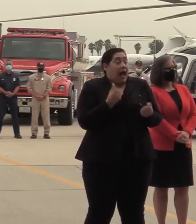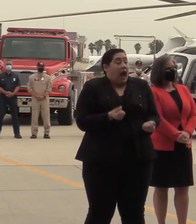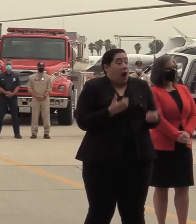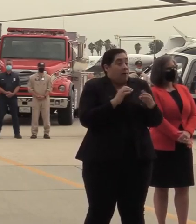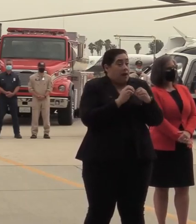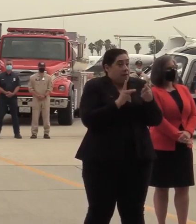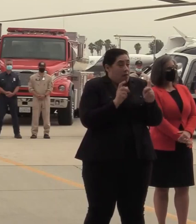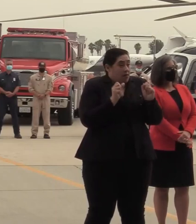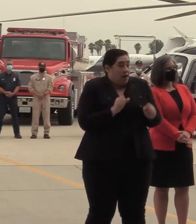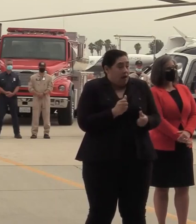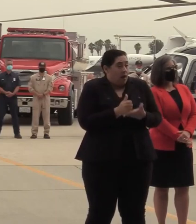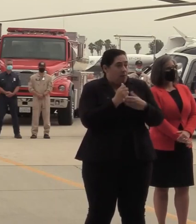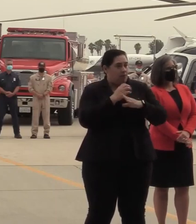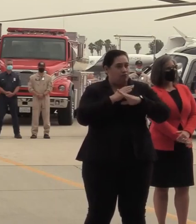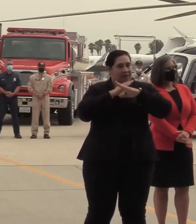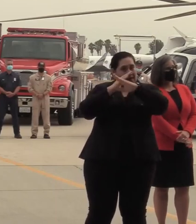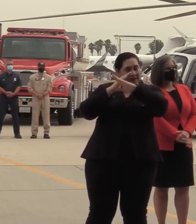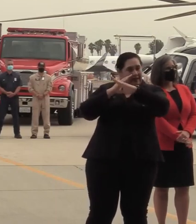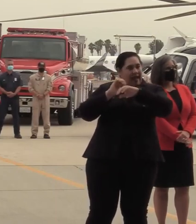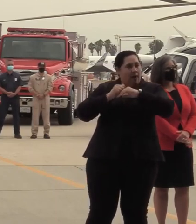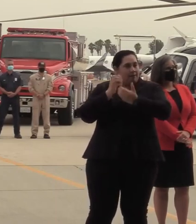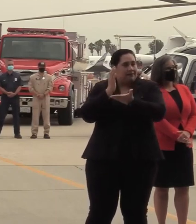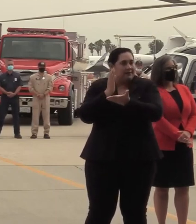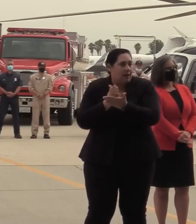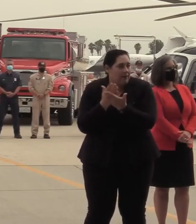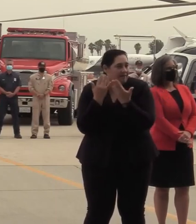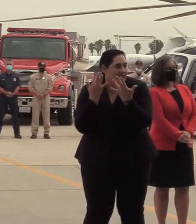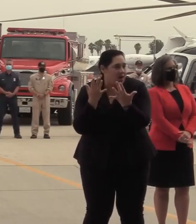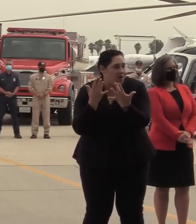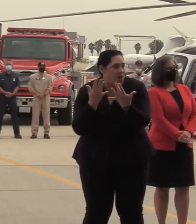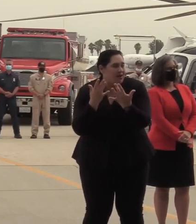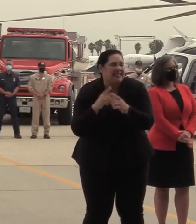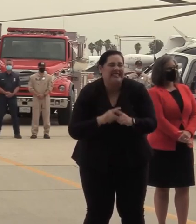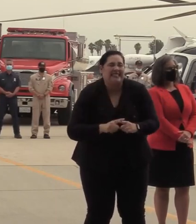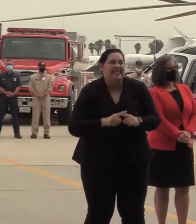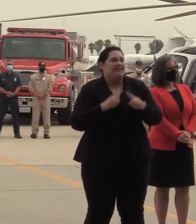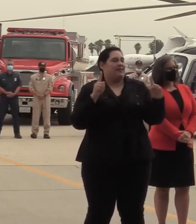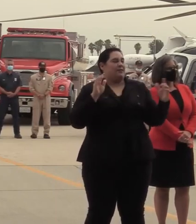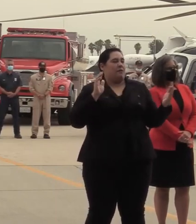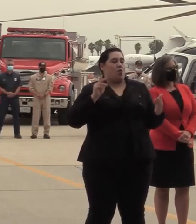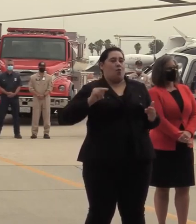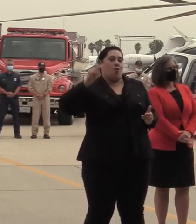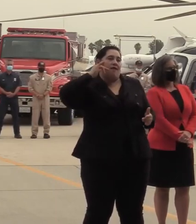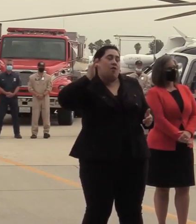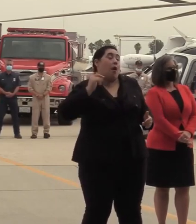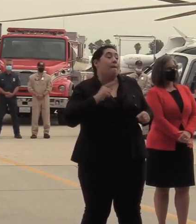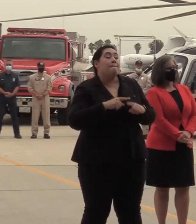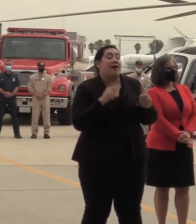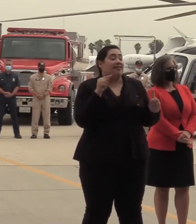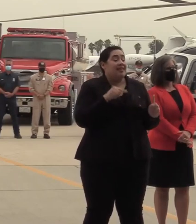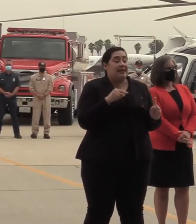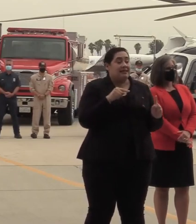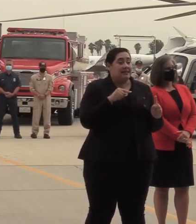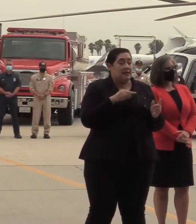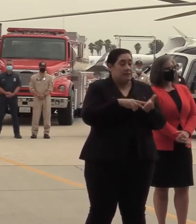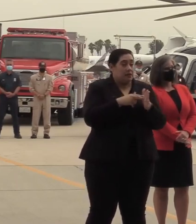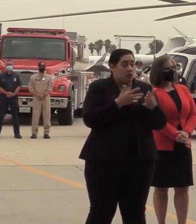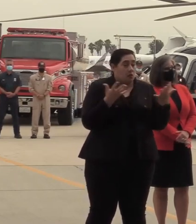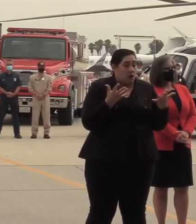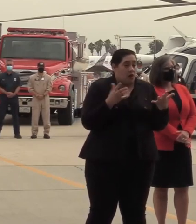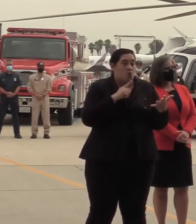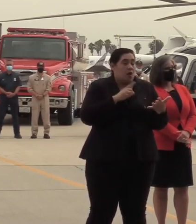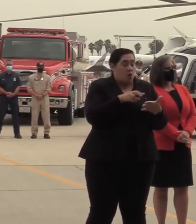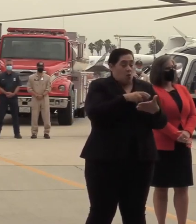que pueden prevenir y pueden parar un incendio es diferente. Pero este es el resultado